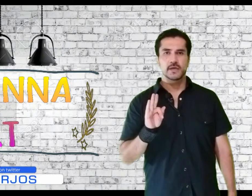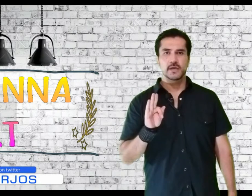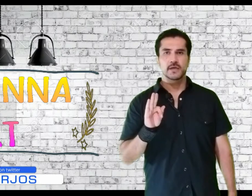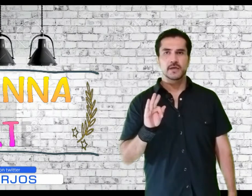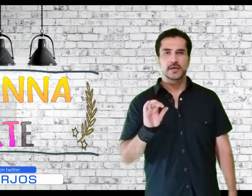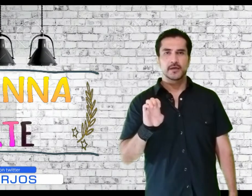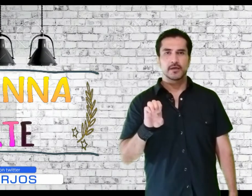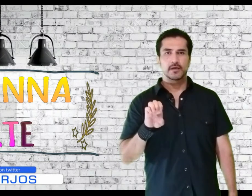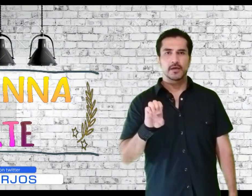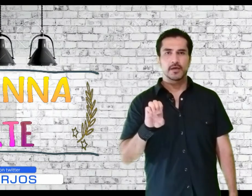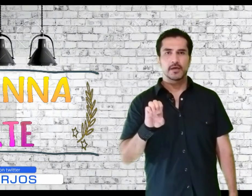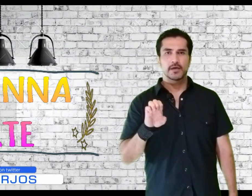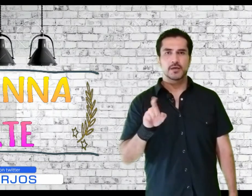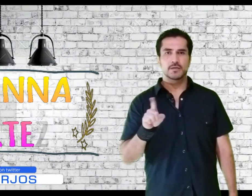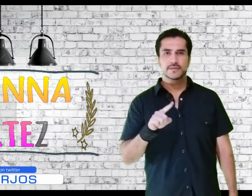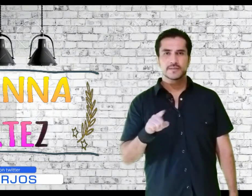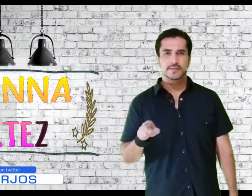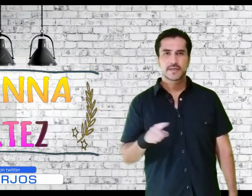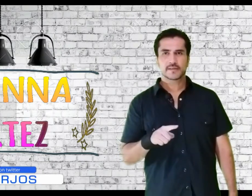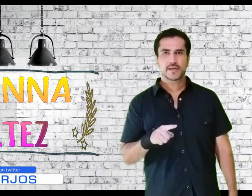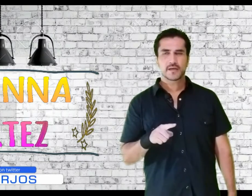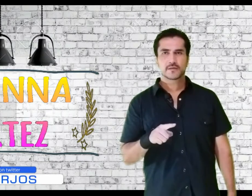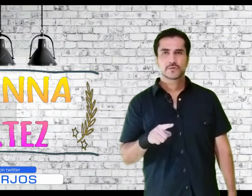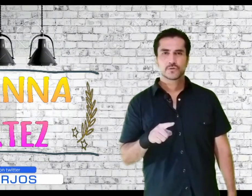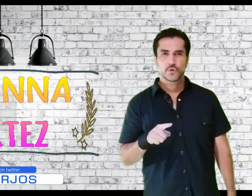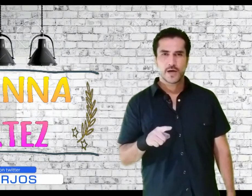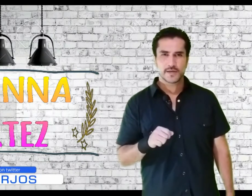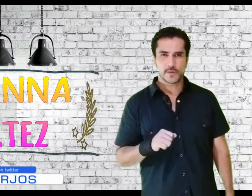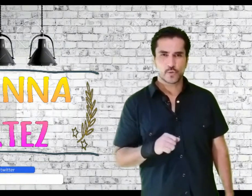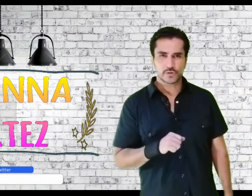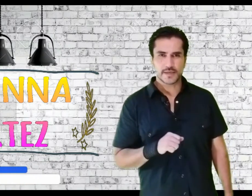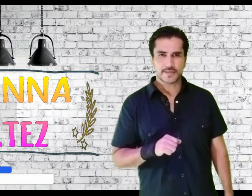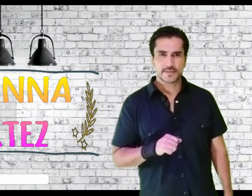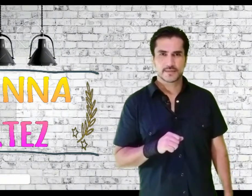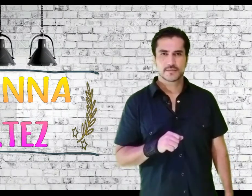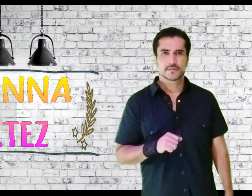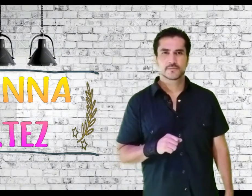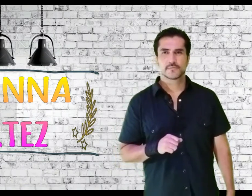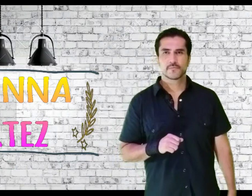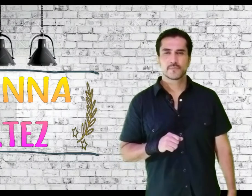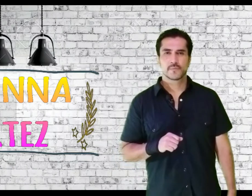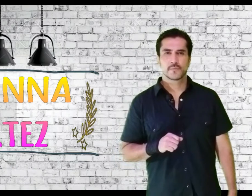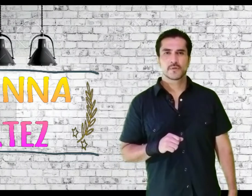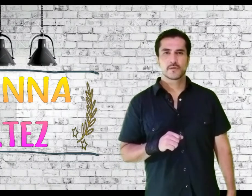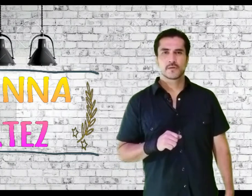T, E, Z. Joana Cortés.